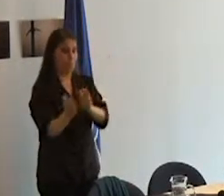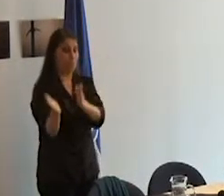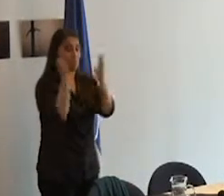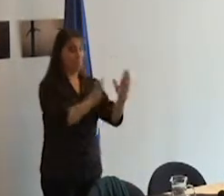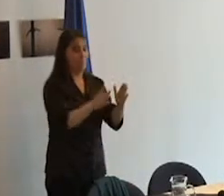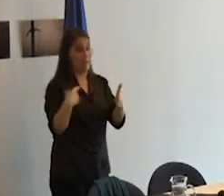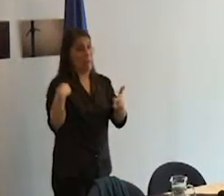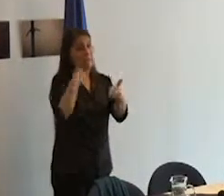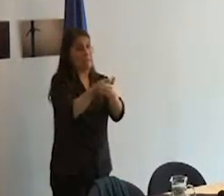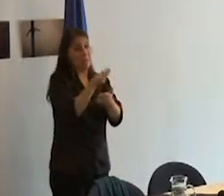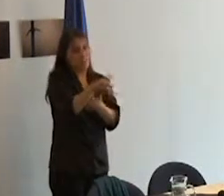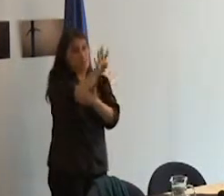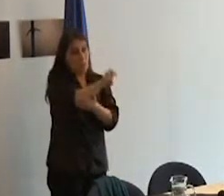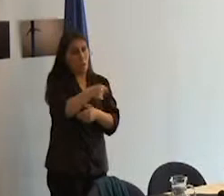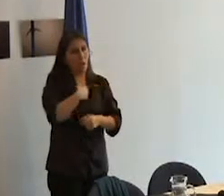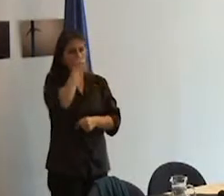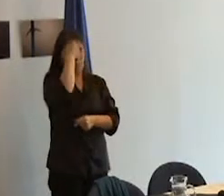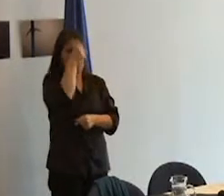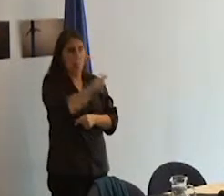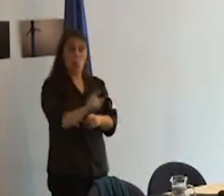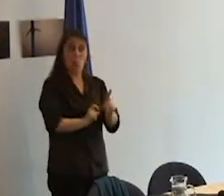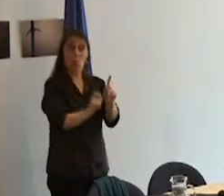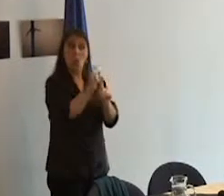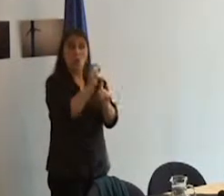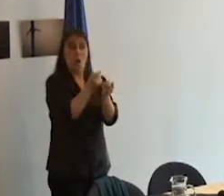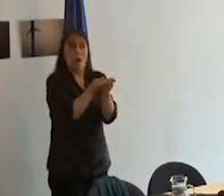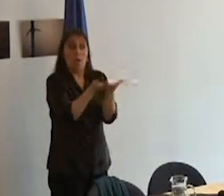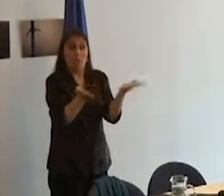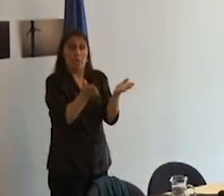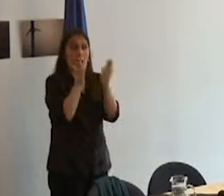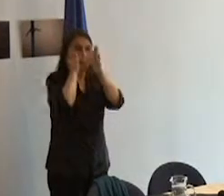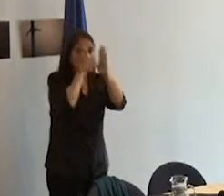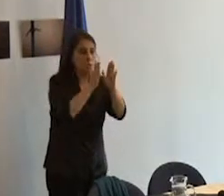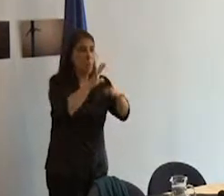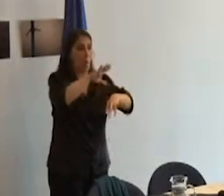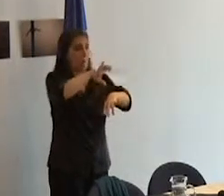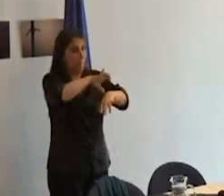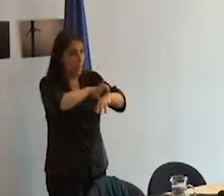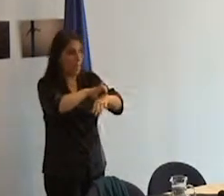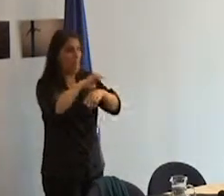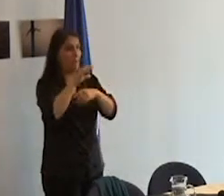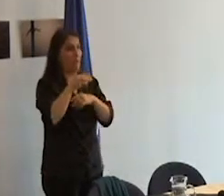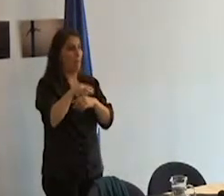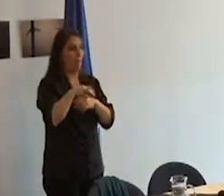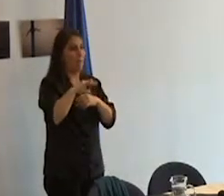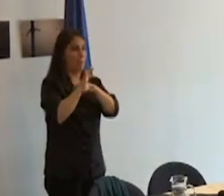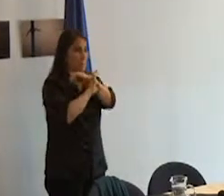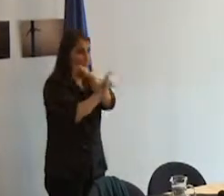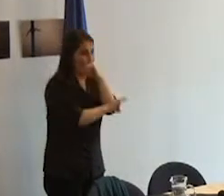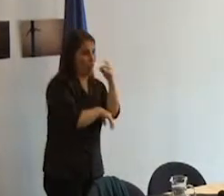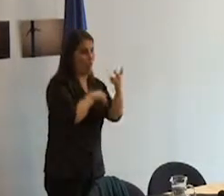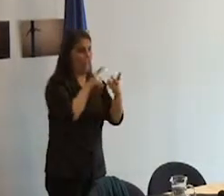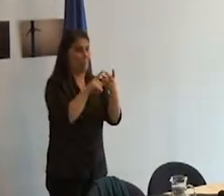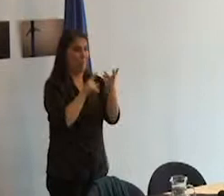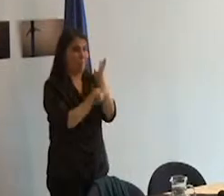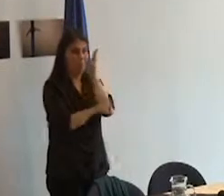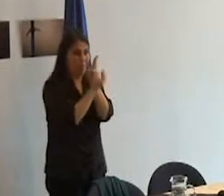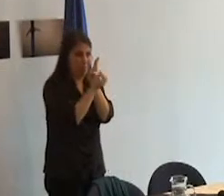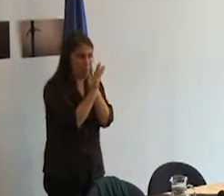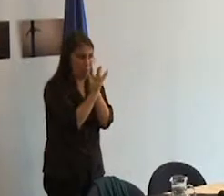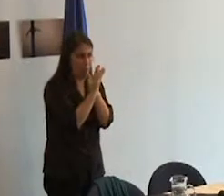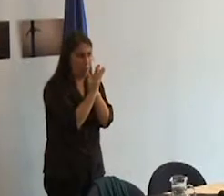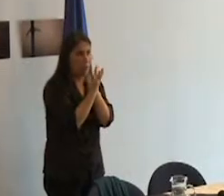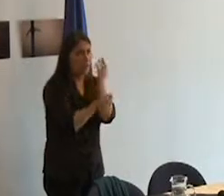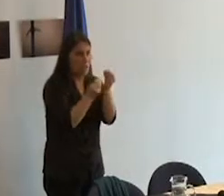neopositivista permite que sean vistos como objetos de atención médica, psicológica y pedagógica, lo que permite concentrarlos